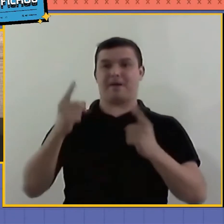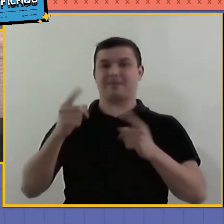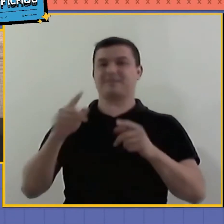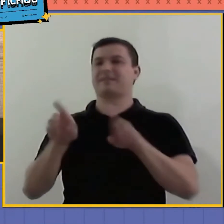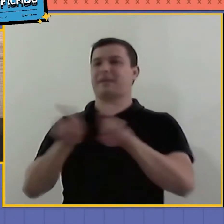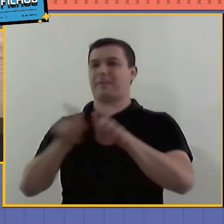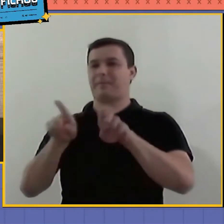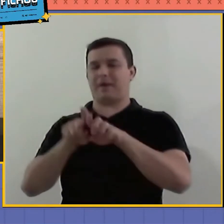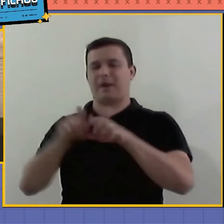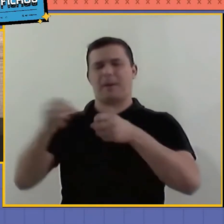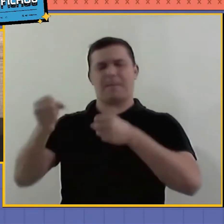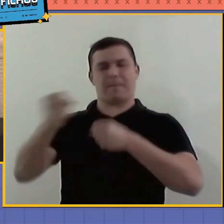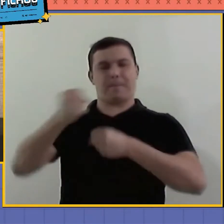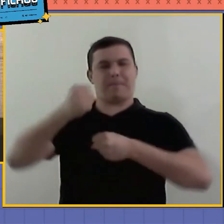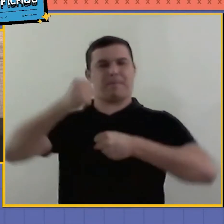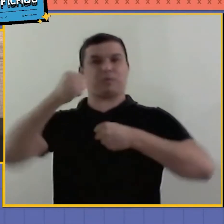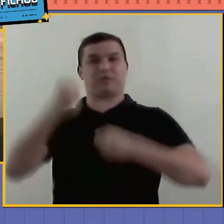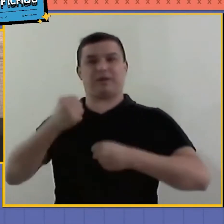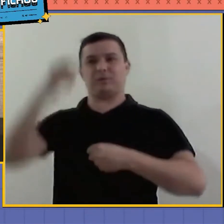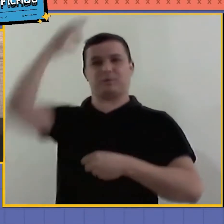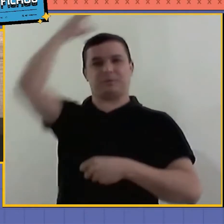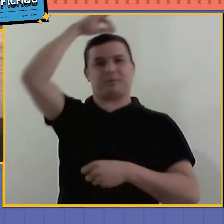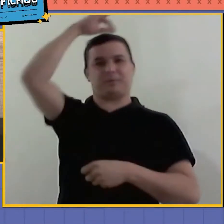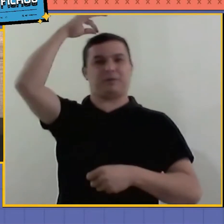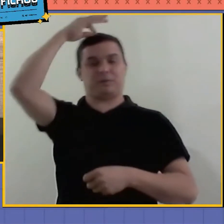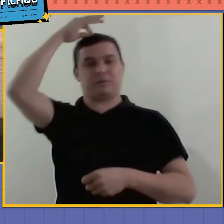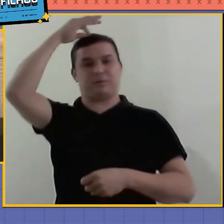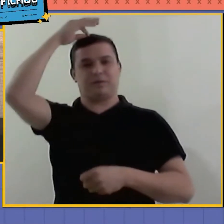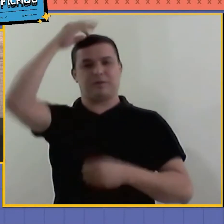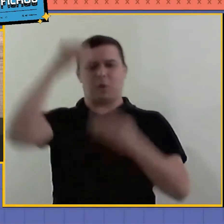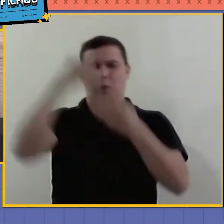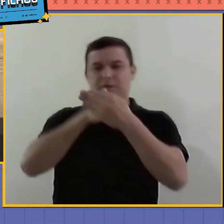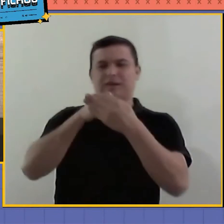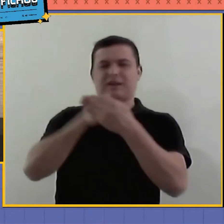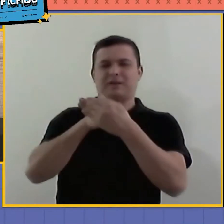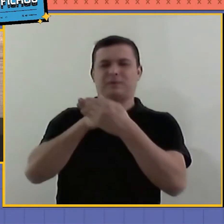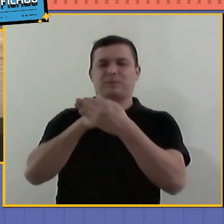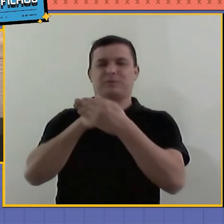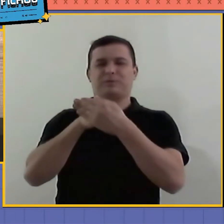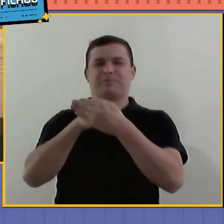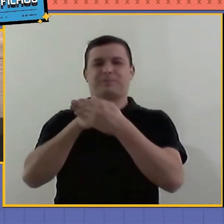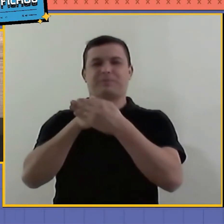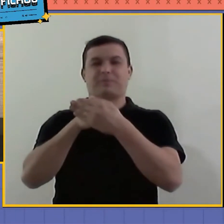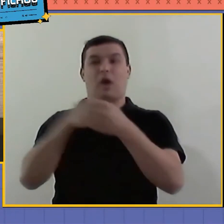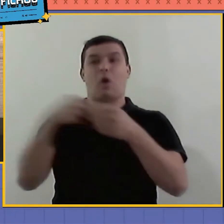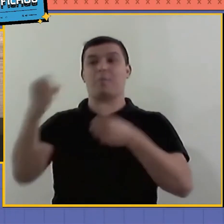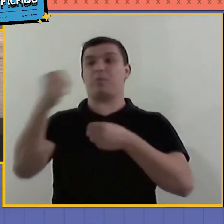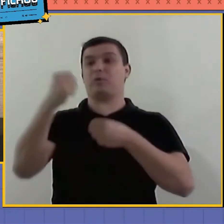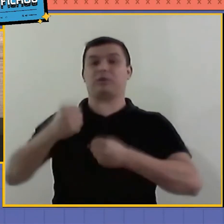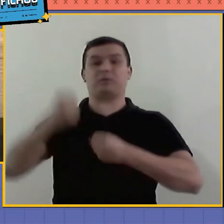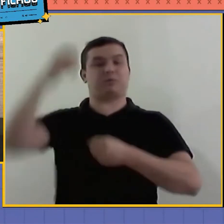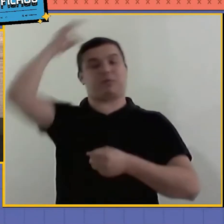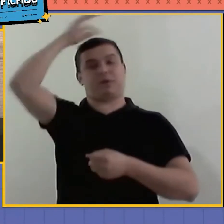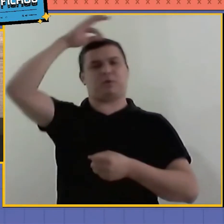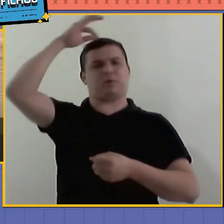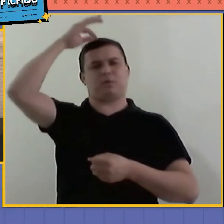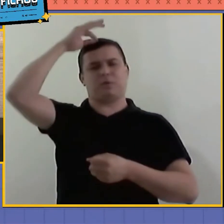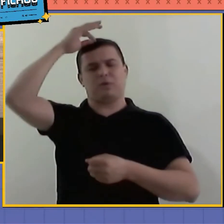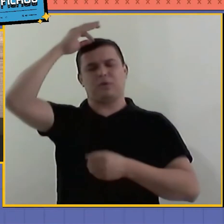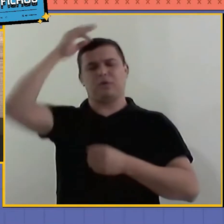então a base aqui está o nosso segredo o nosso segredo está no poder do Espírito Santo Busque o Senhor Jesus